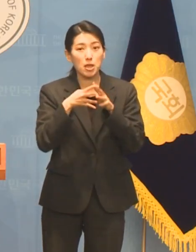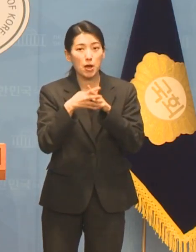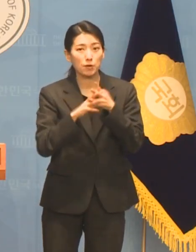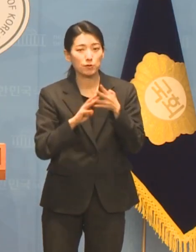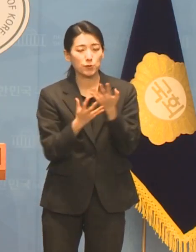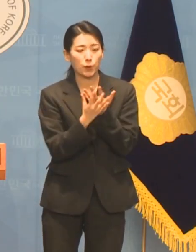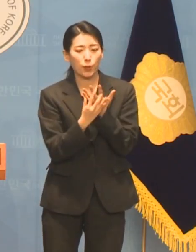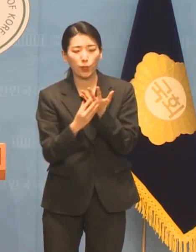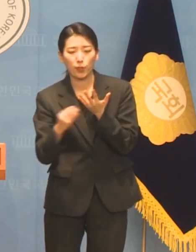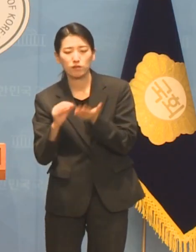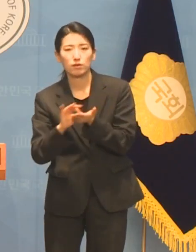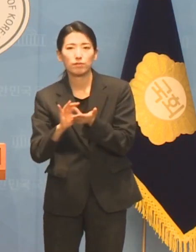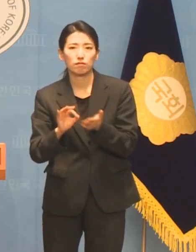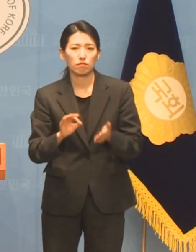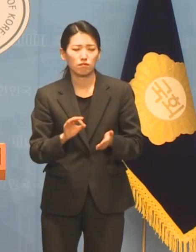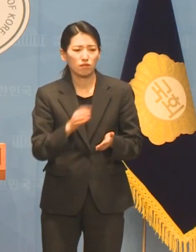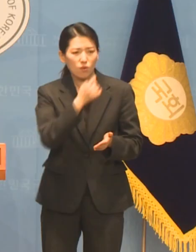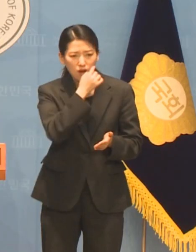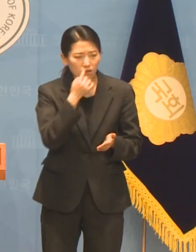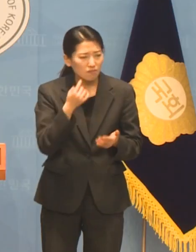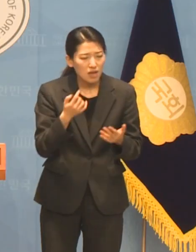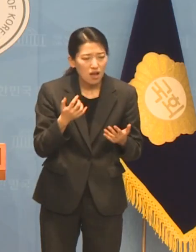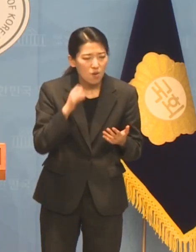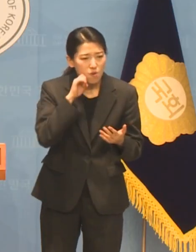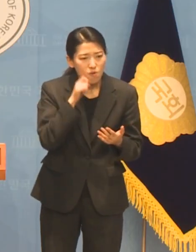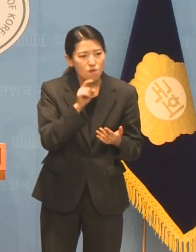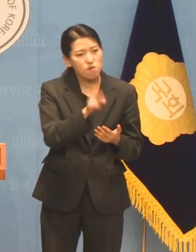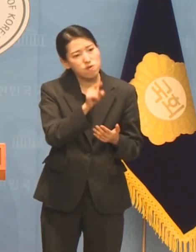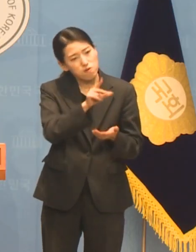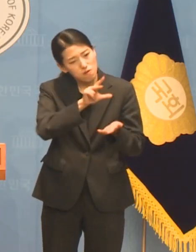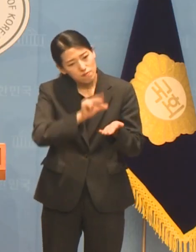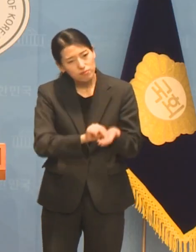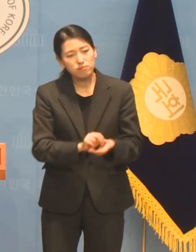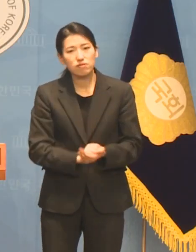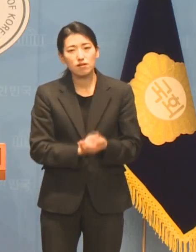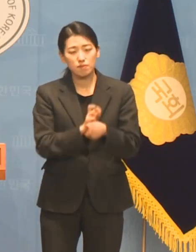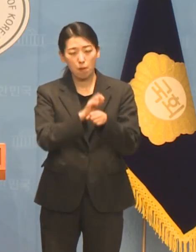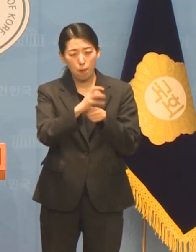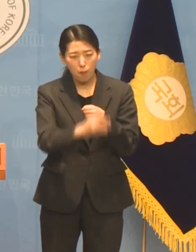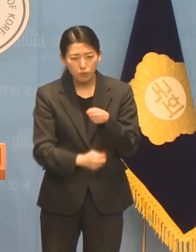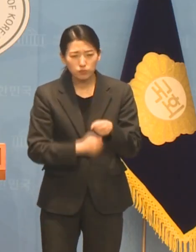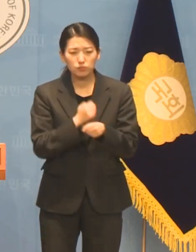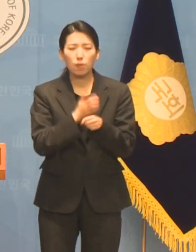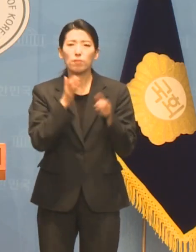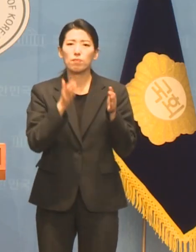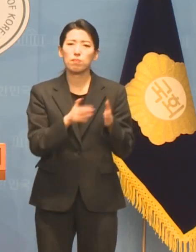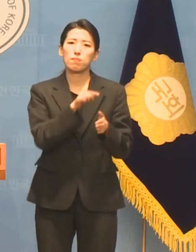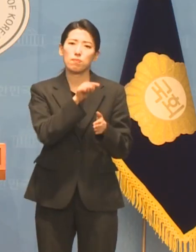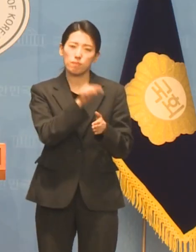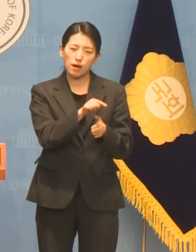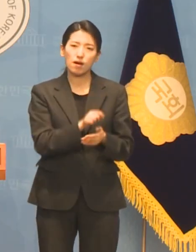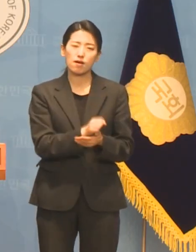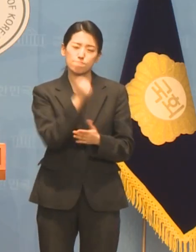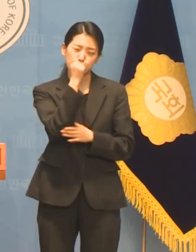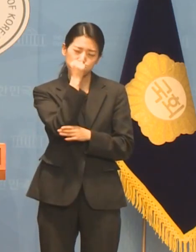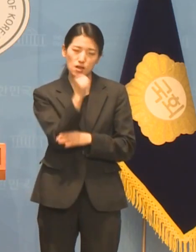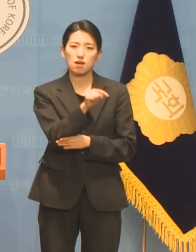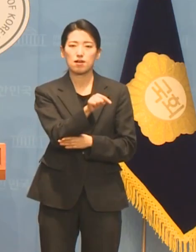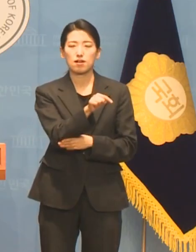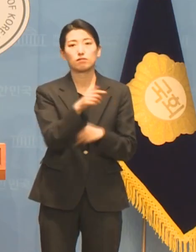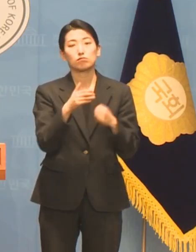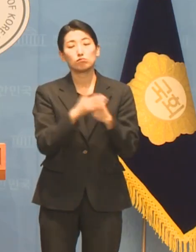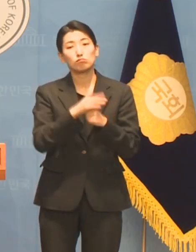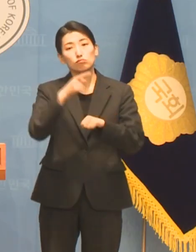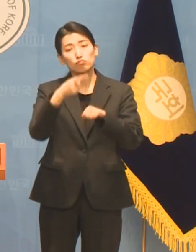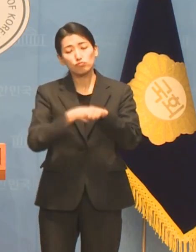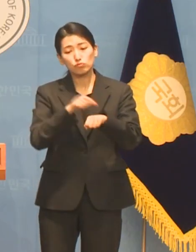역시 확인하기 어려운 실정이었습니다. 이런 문제가 수십 년간 반복되어 온 고질적인 문제였기에 특활비 삭감은